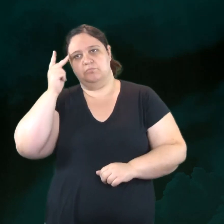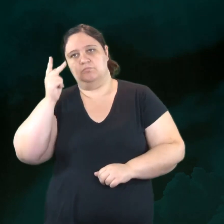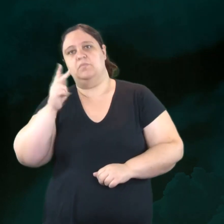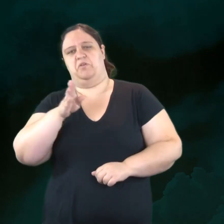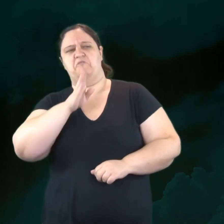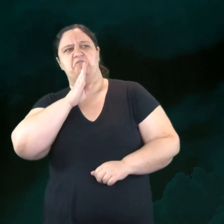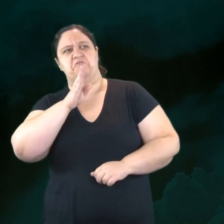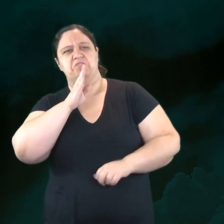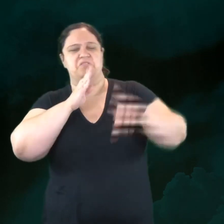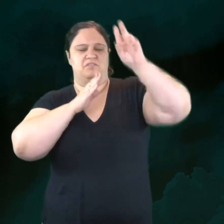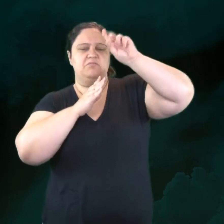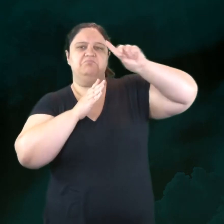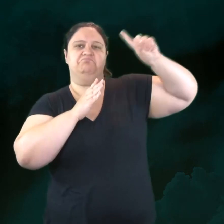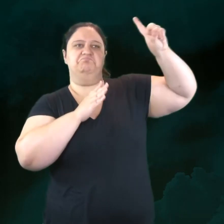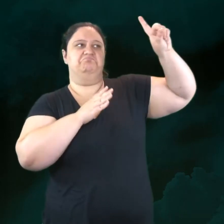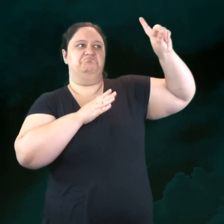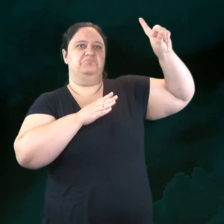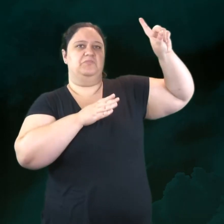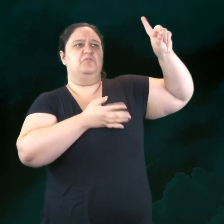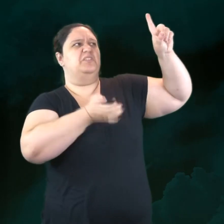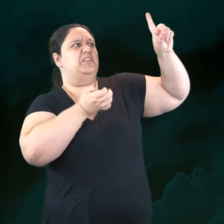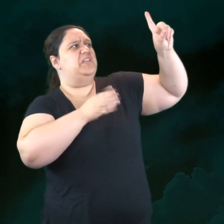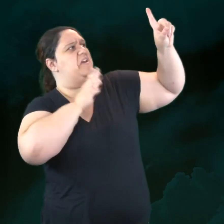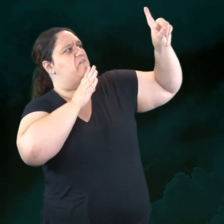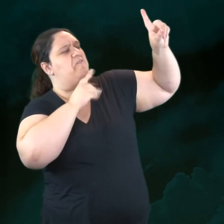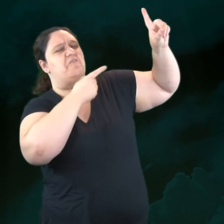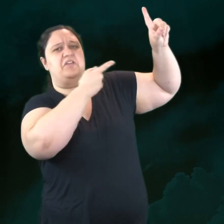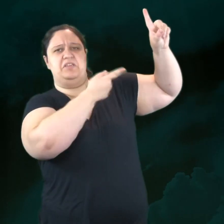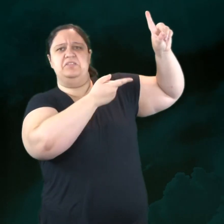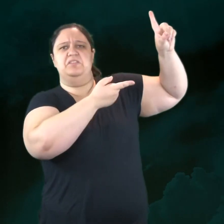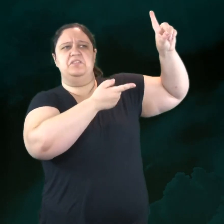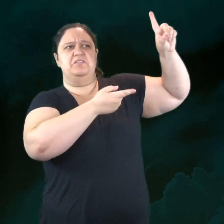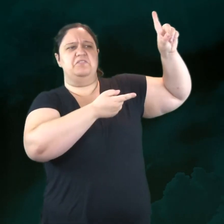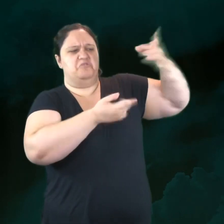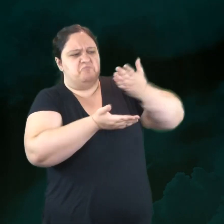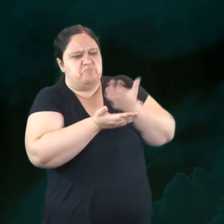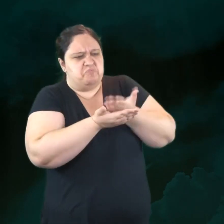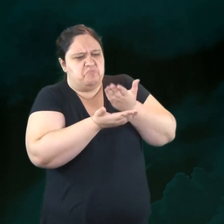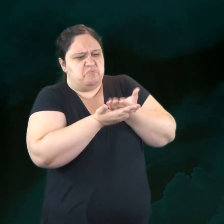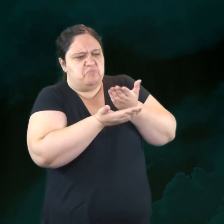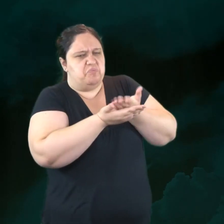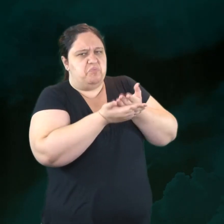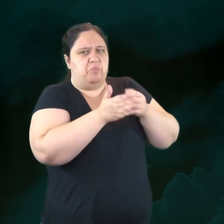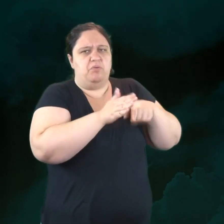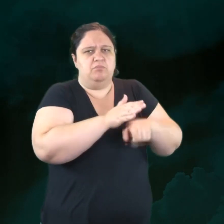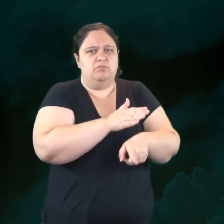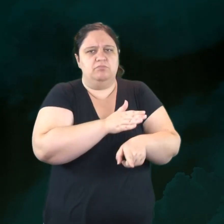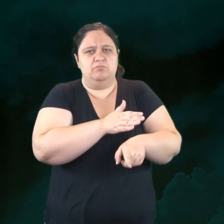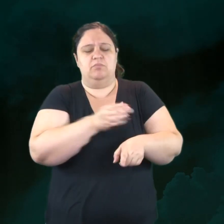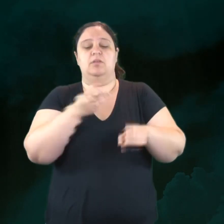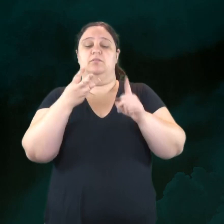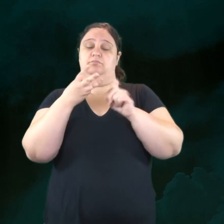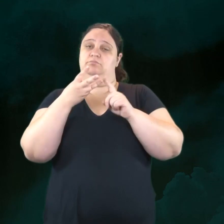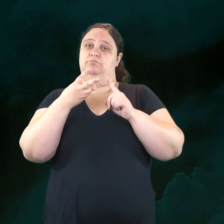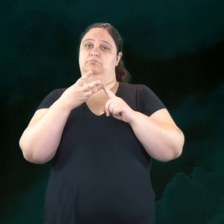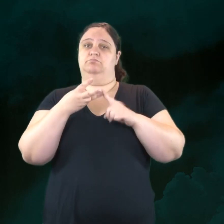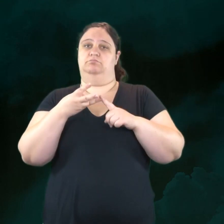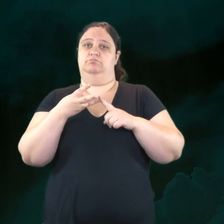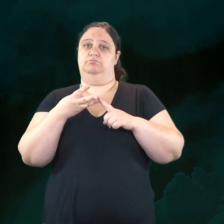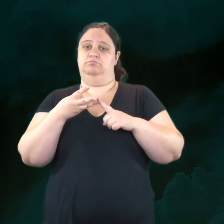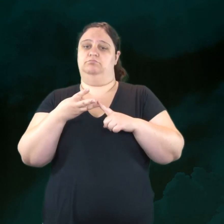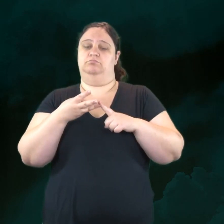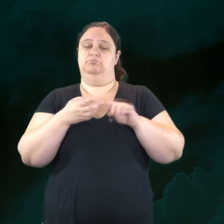Senhor, que queriam conhecer o Deus único. Tá? Em terceiro lugar, aqui diz